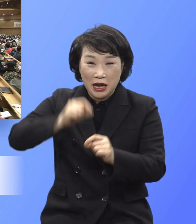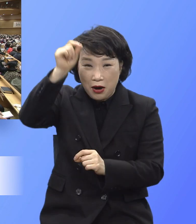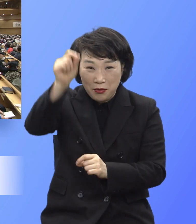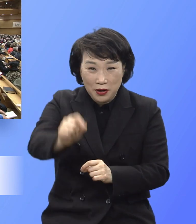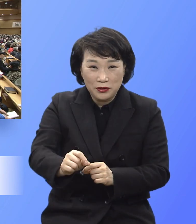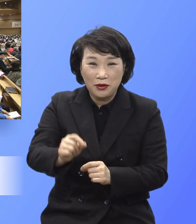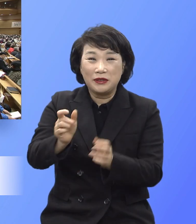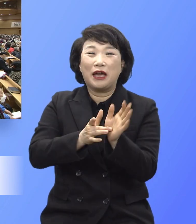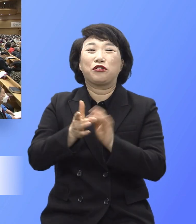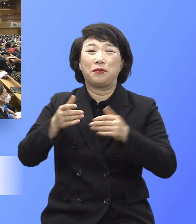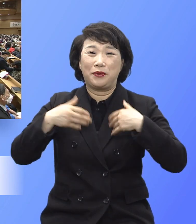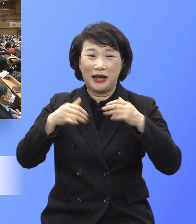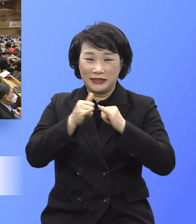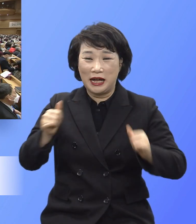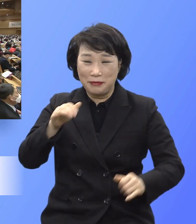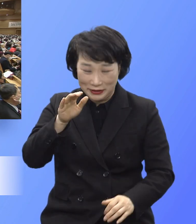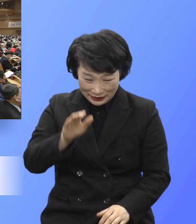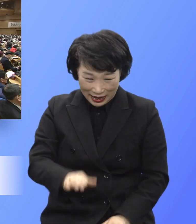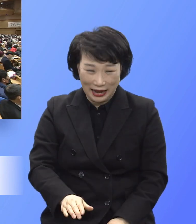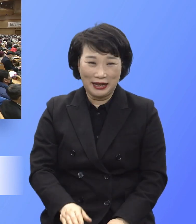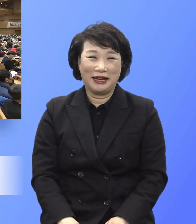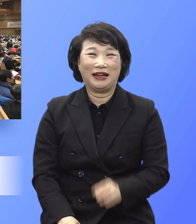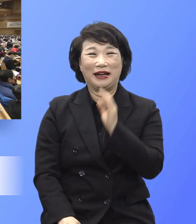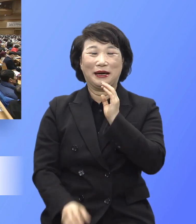영원토록 필요한 사람이다.